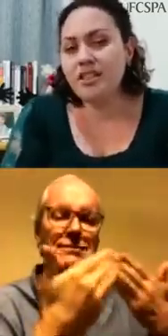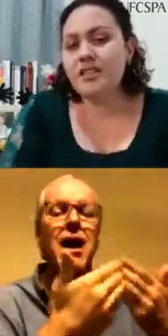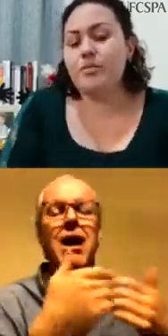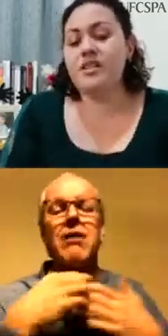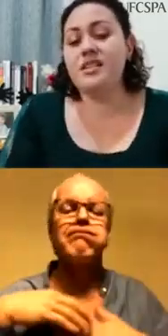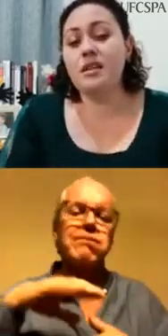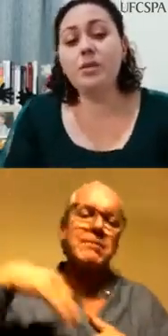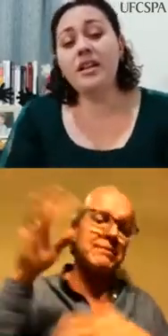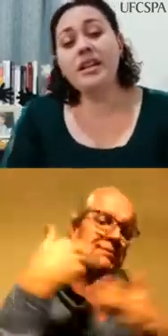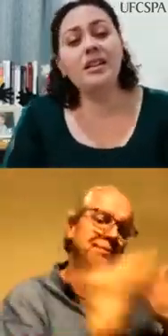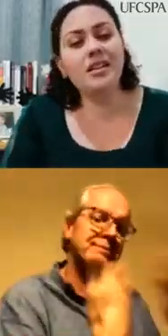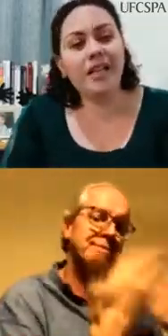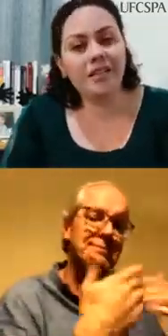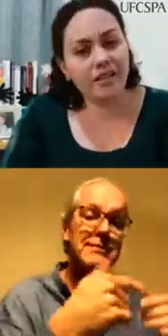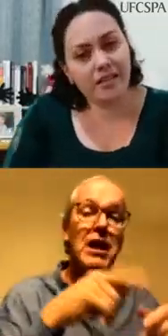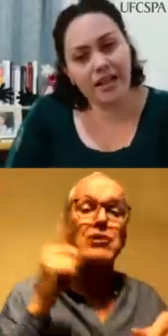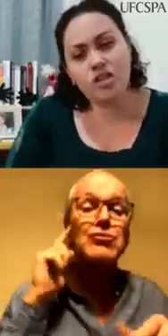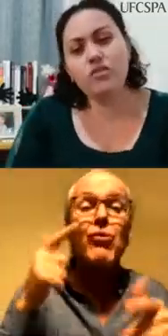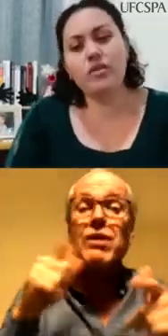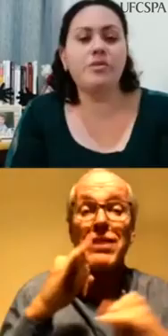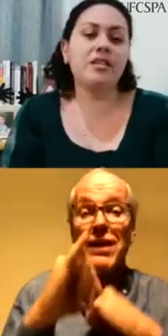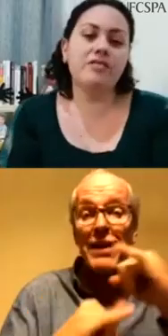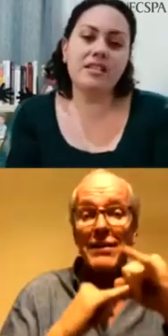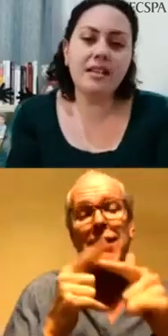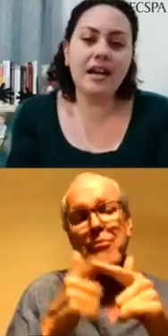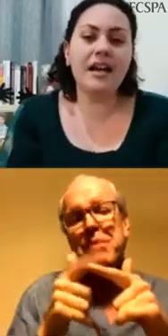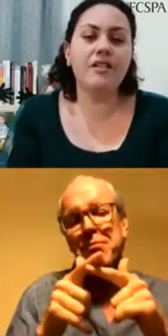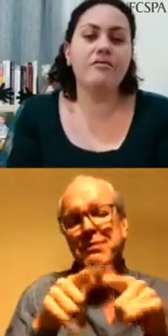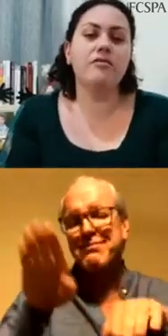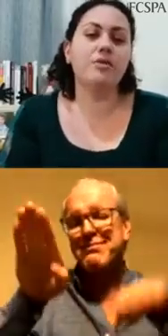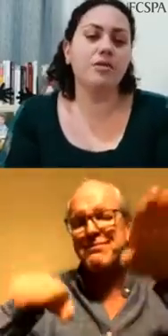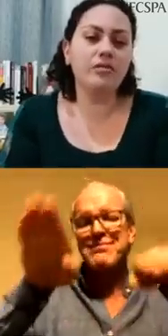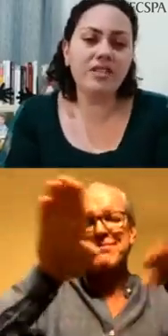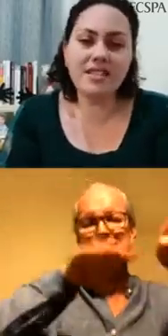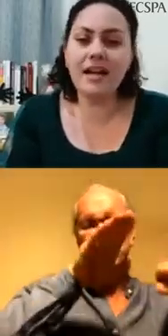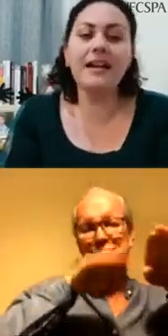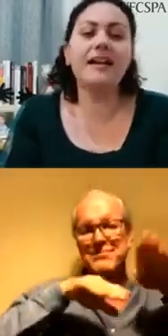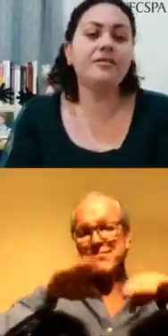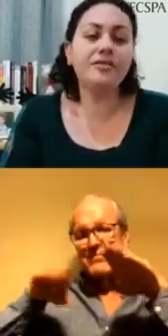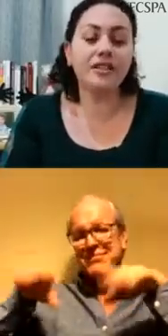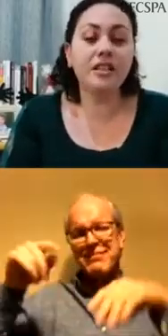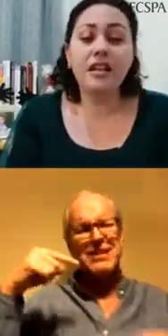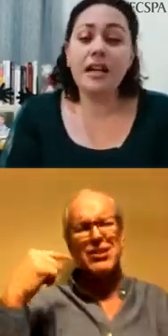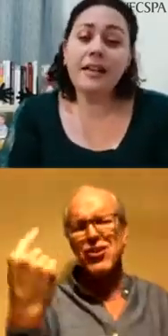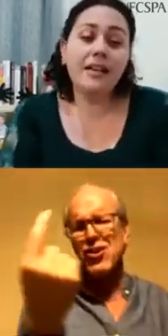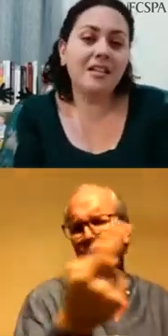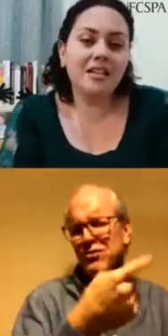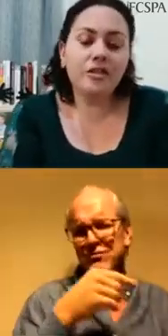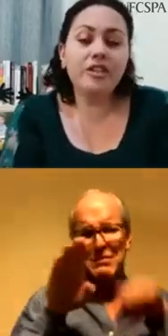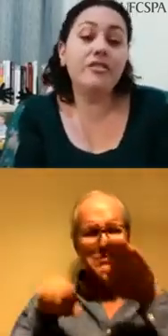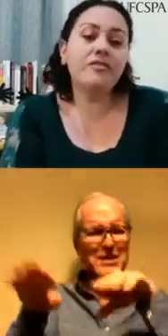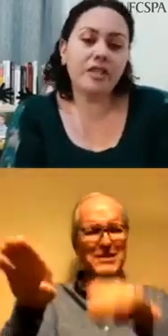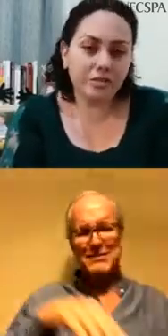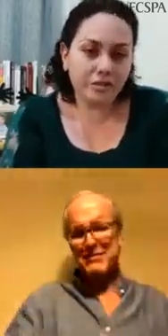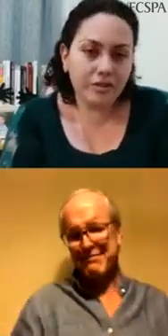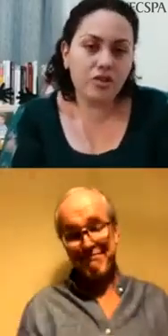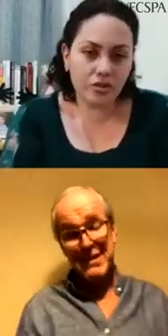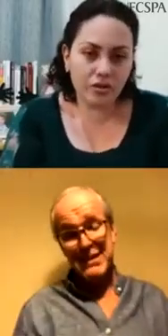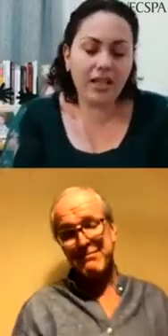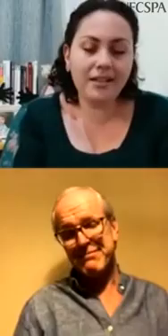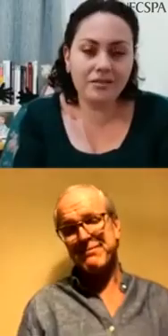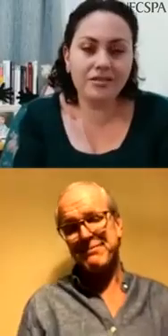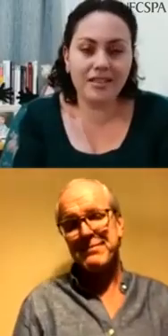informação. Por exemplo, aquele que tem internet vai conseguir fazer live, vai poder conversar, enfim. Aquele que não tem vai ficar